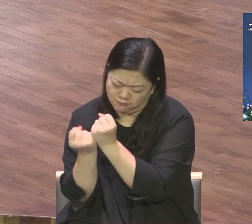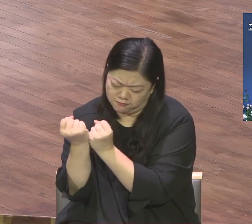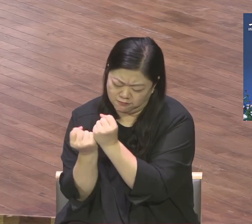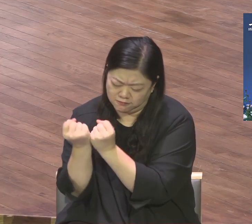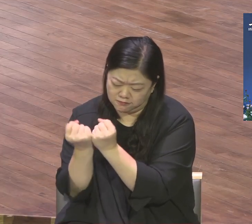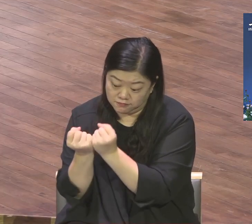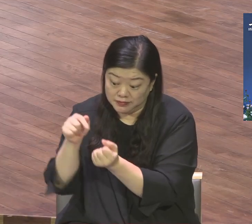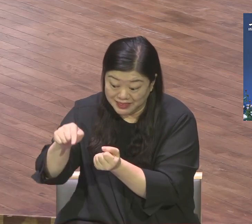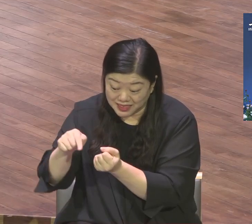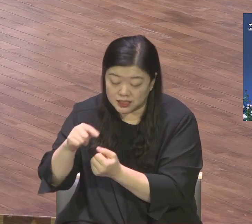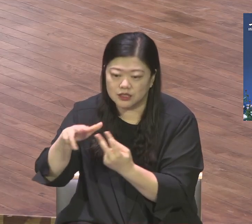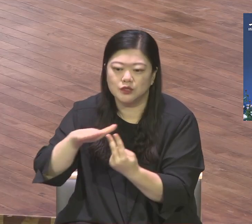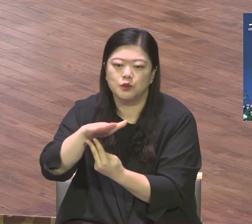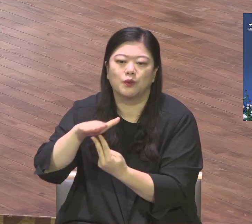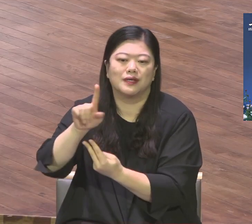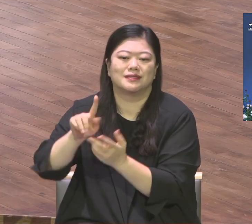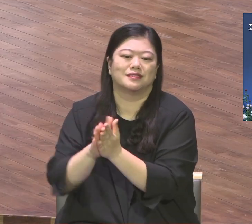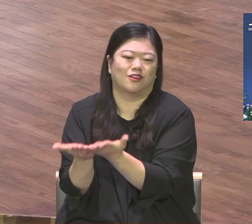서신 내용이,